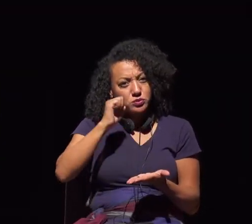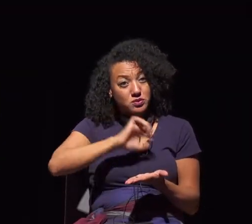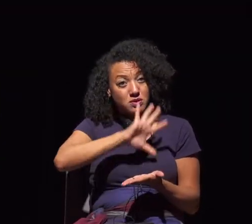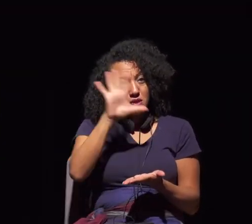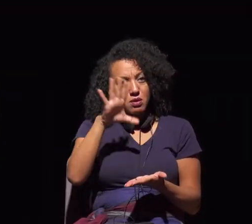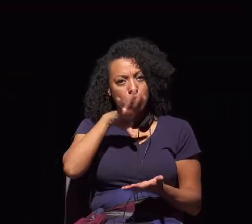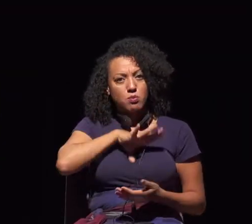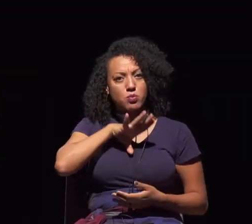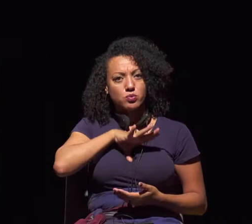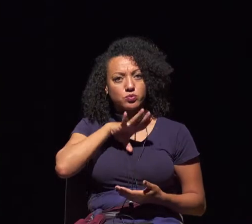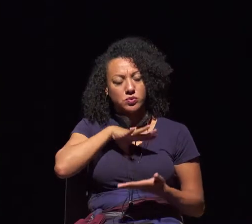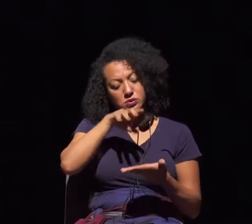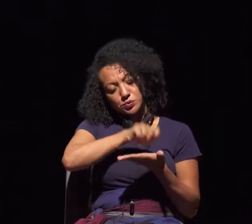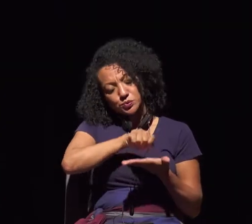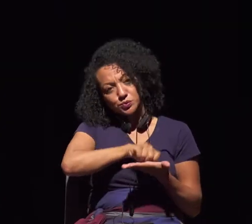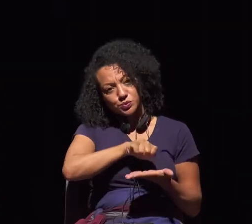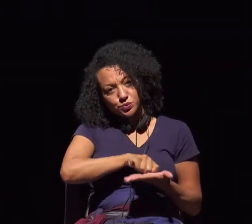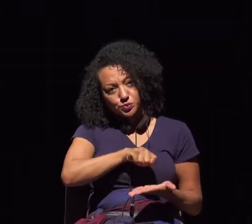português,